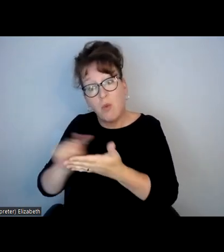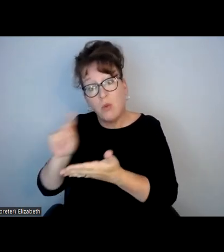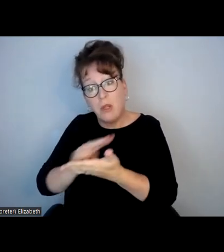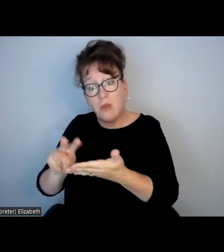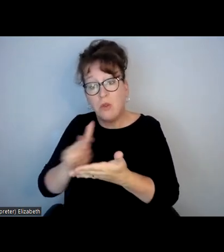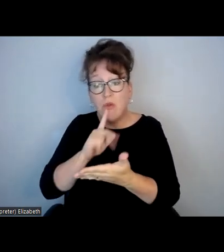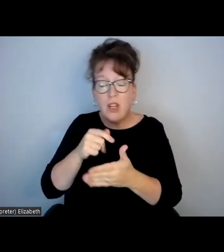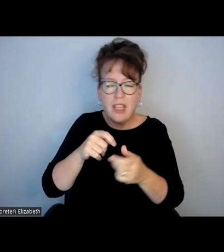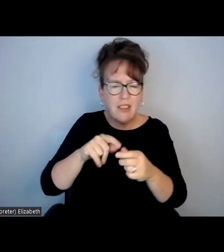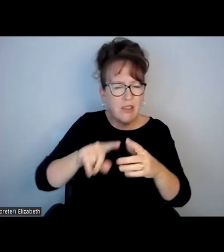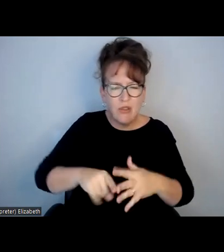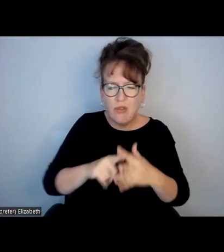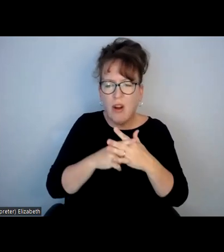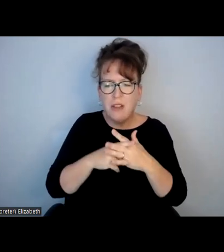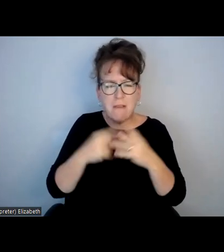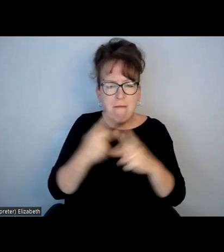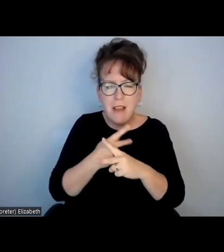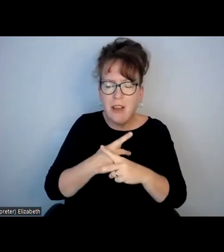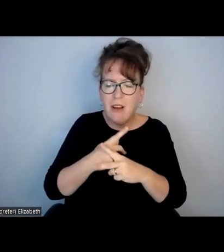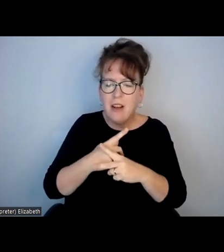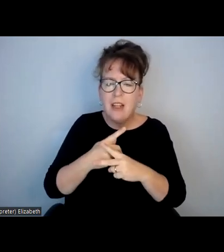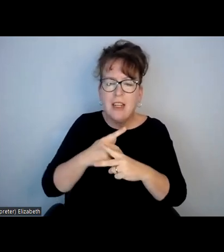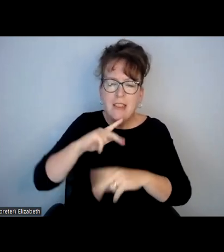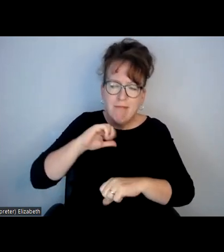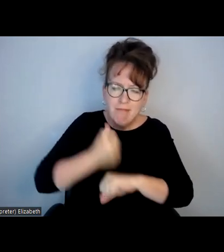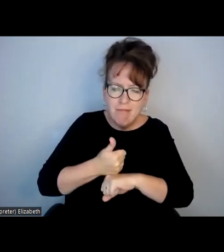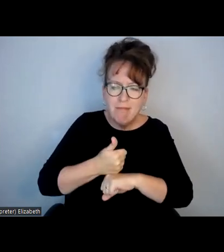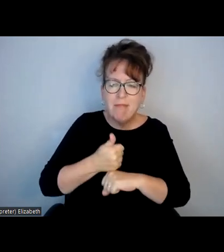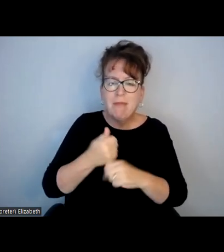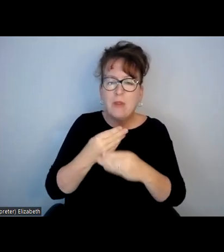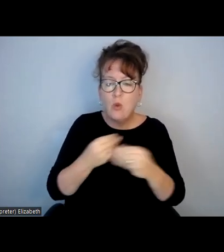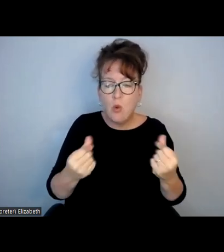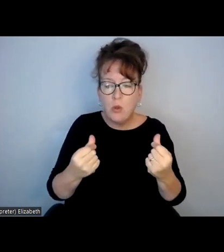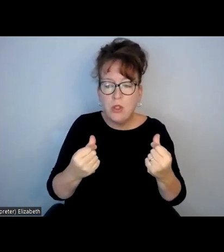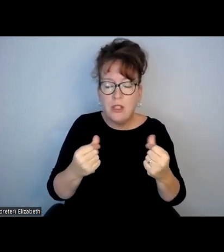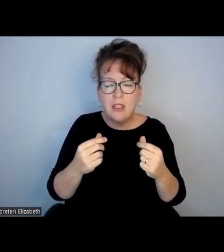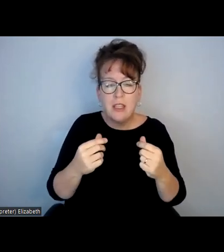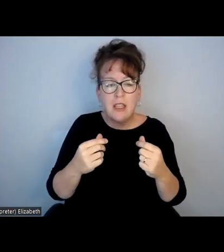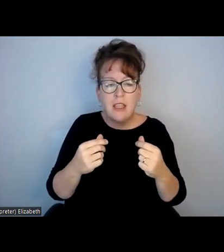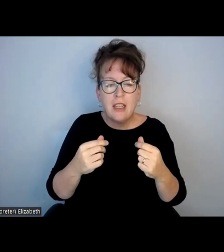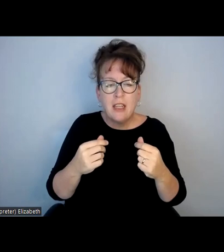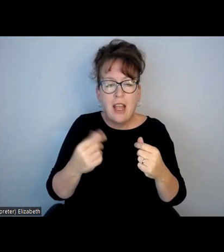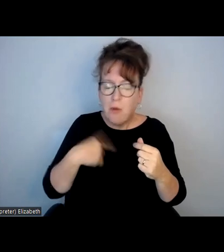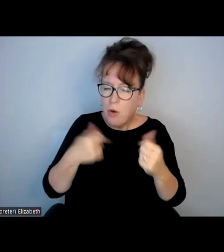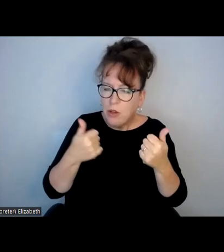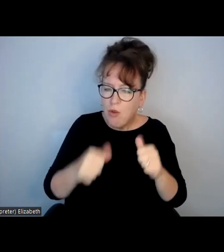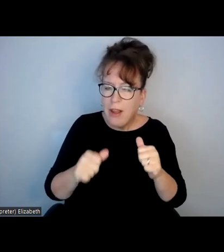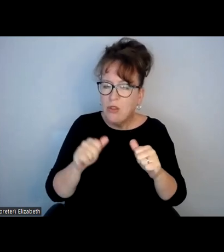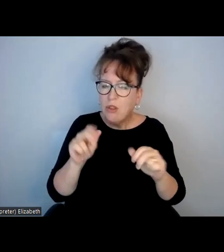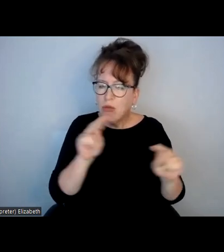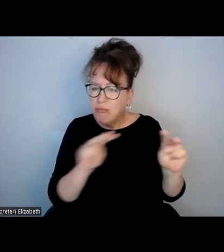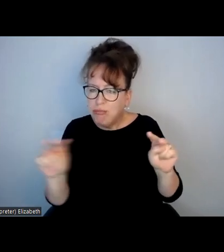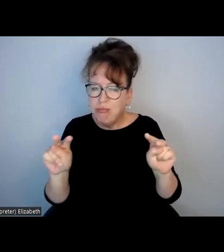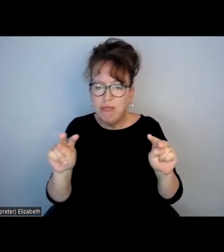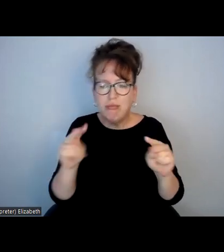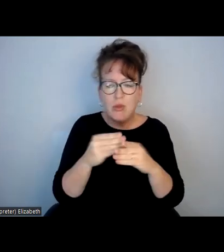semanas tratando de profundizar e soluciones concretas que están en ante nosotros y